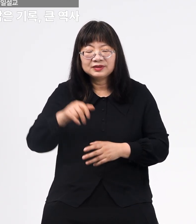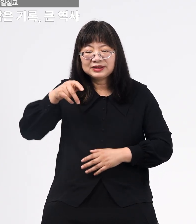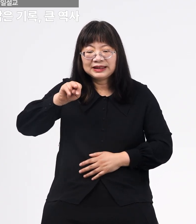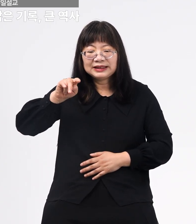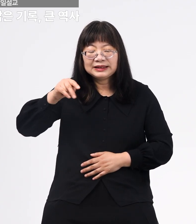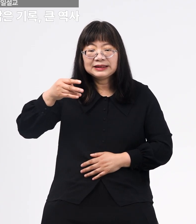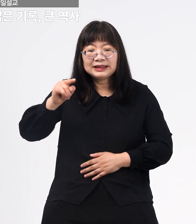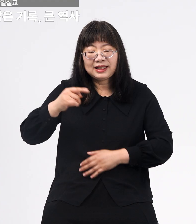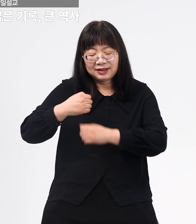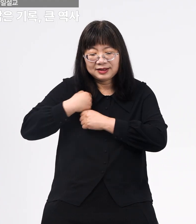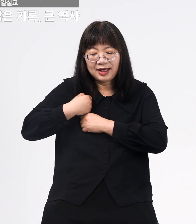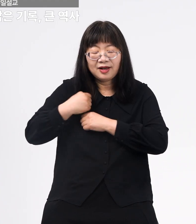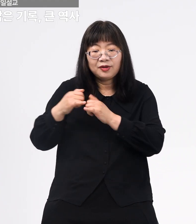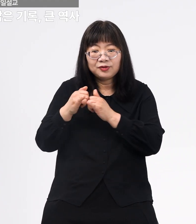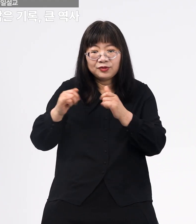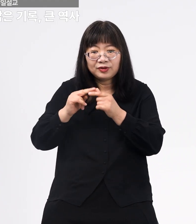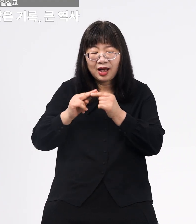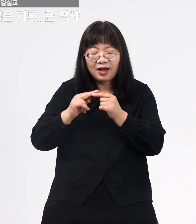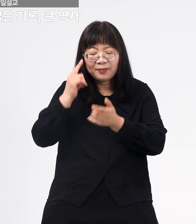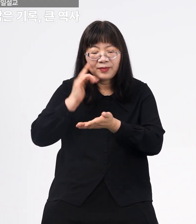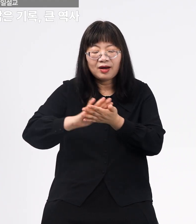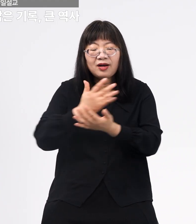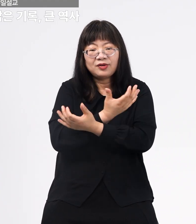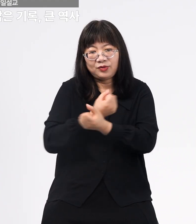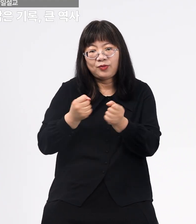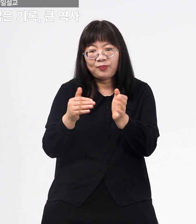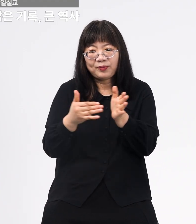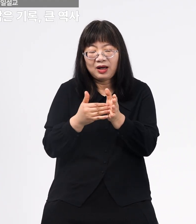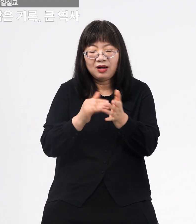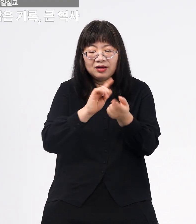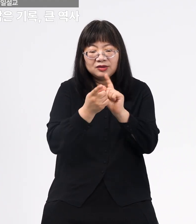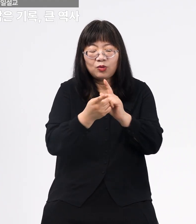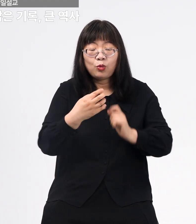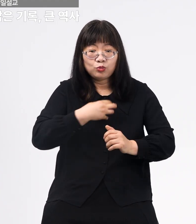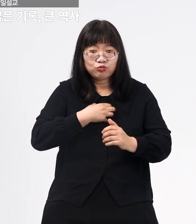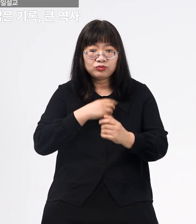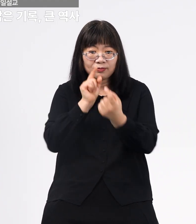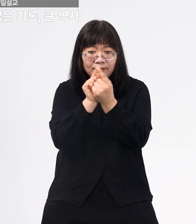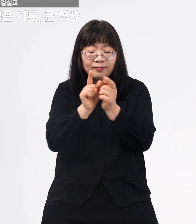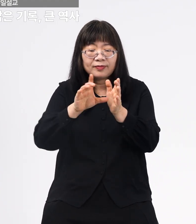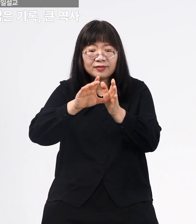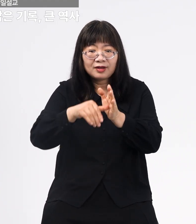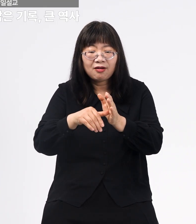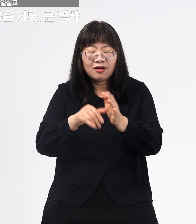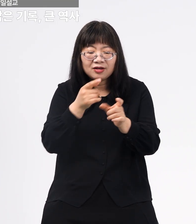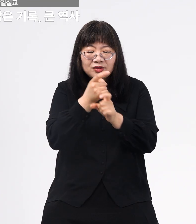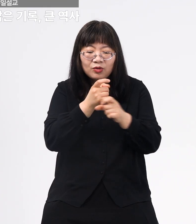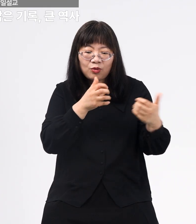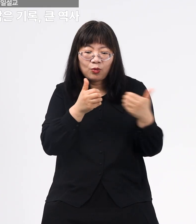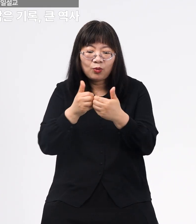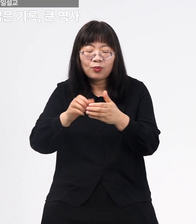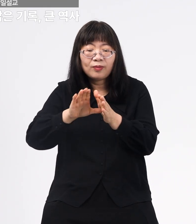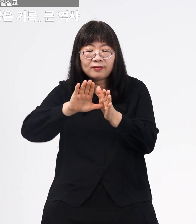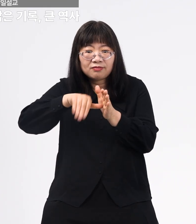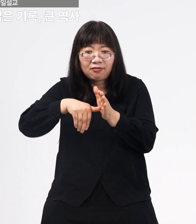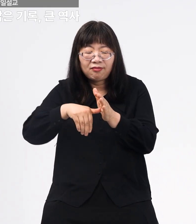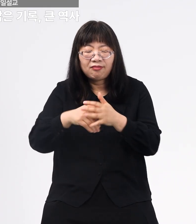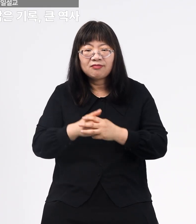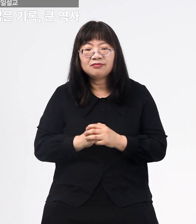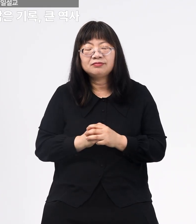시스라 장군과 평화조약을 맺은, 서로가 위기가 닥쳐올 때, 적의 공격을 받을 때